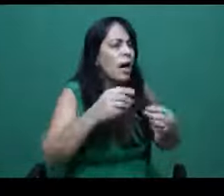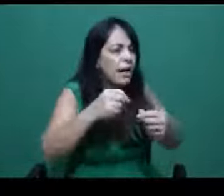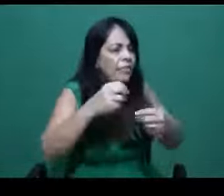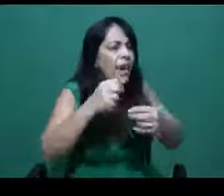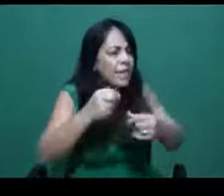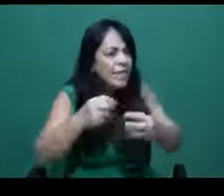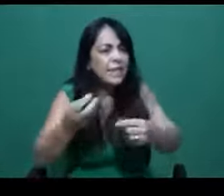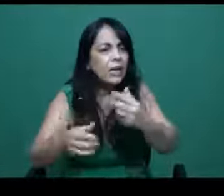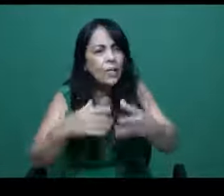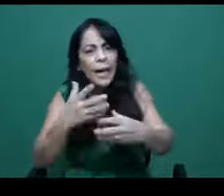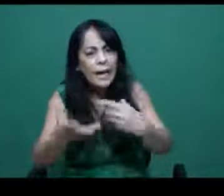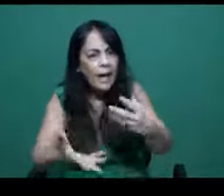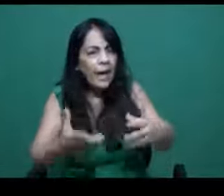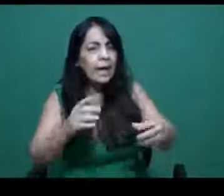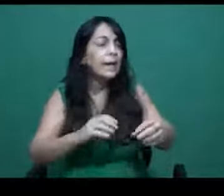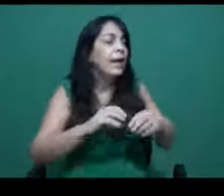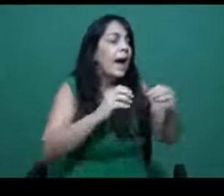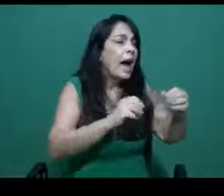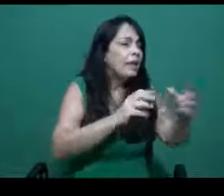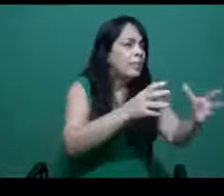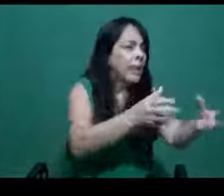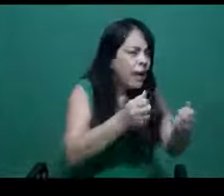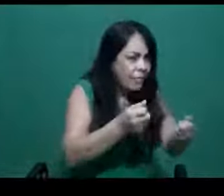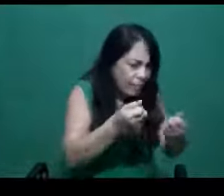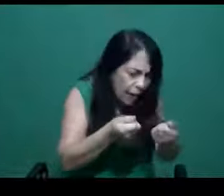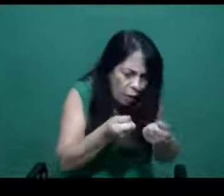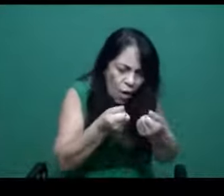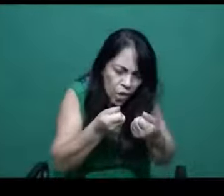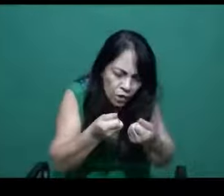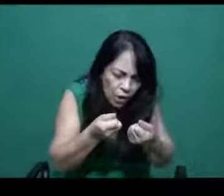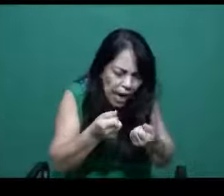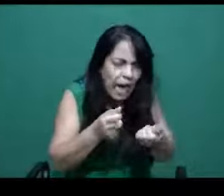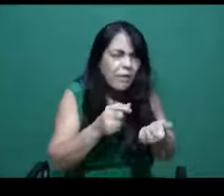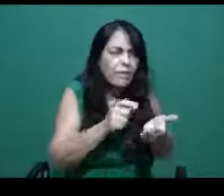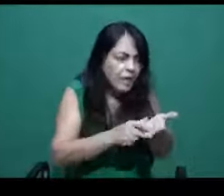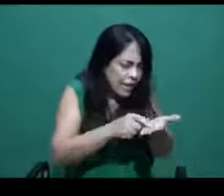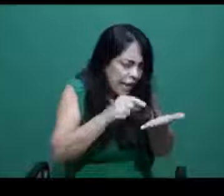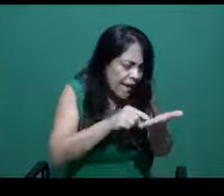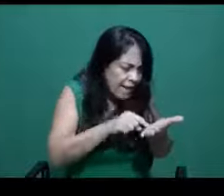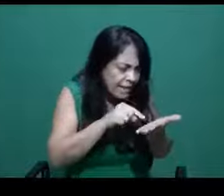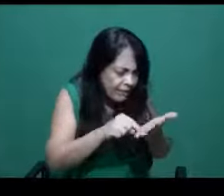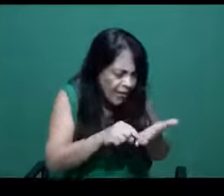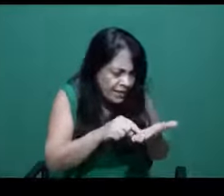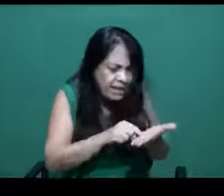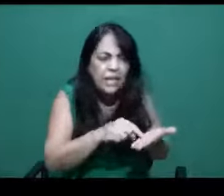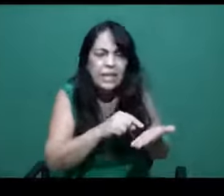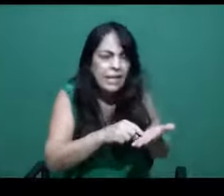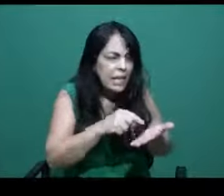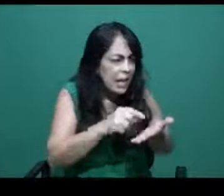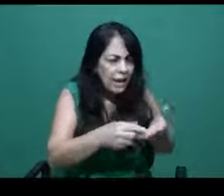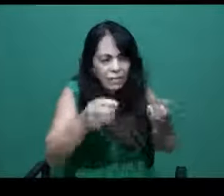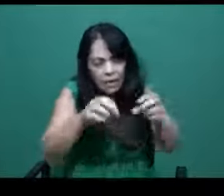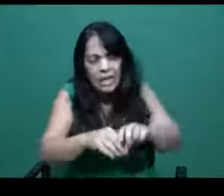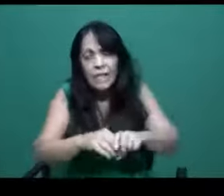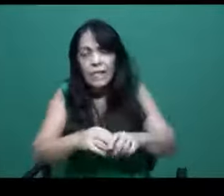a farinha, como é que era? Aí um pegava o pacote, olhava, essa farinha aqui